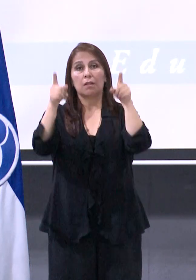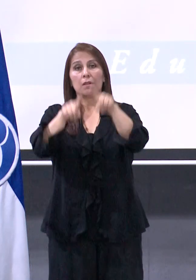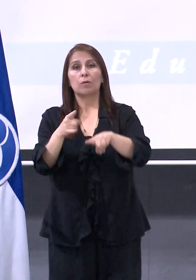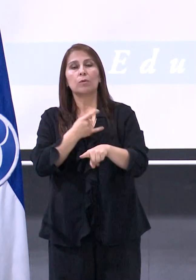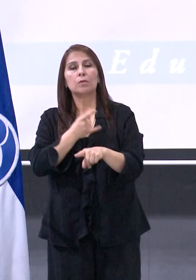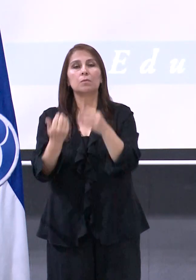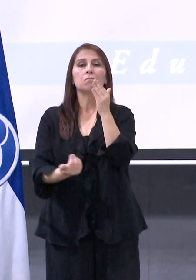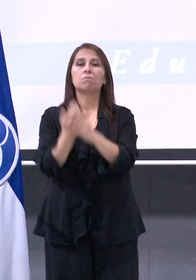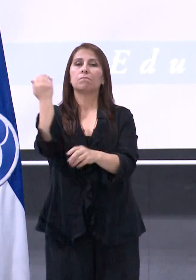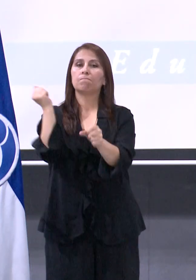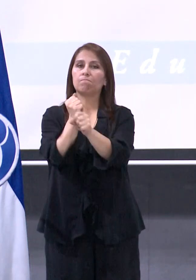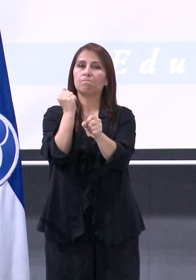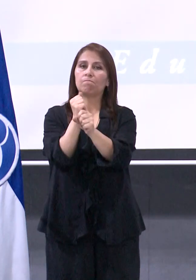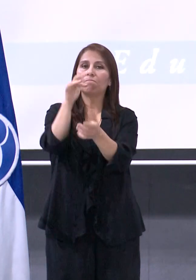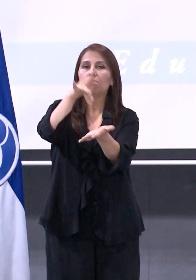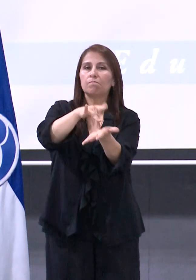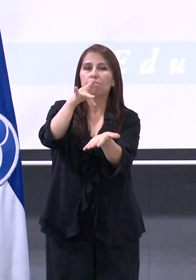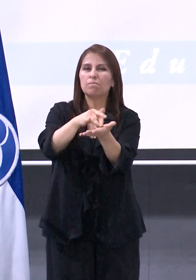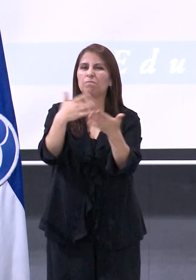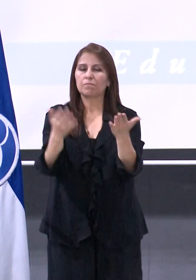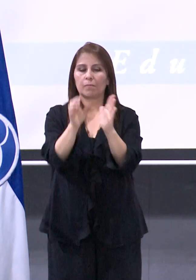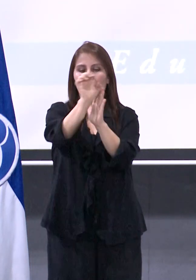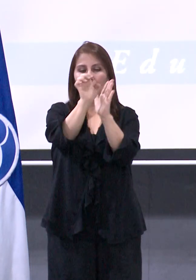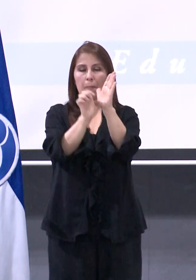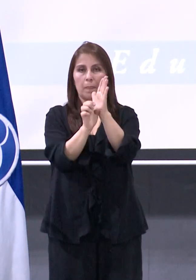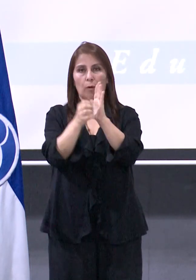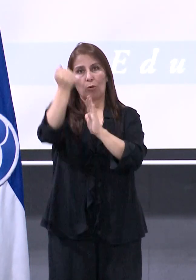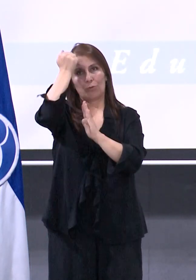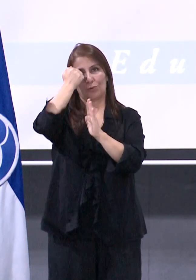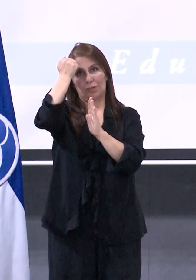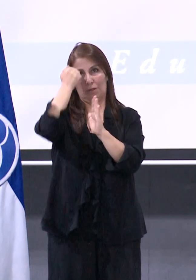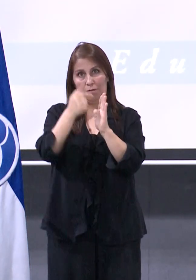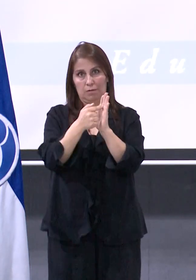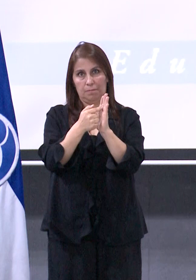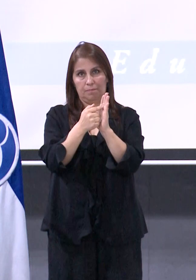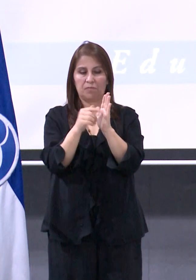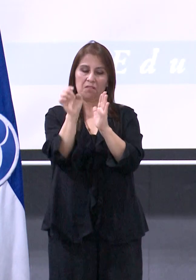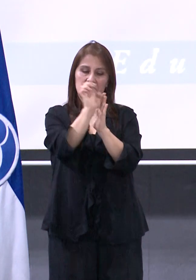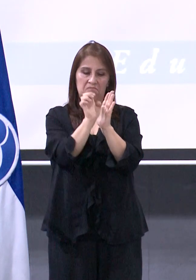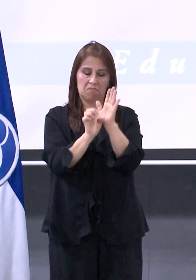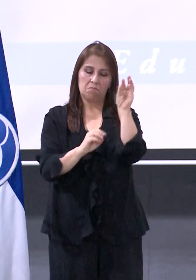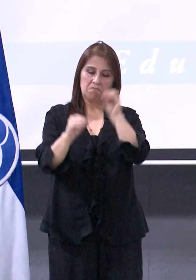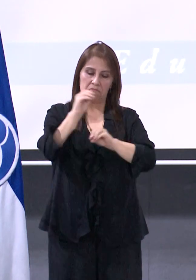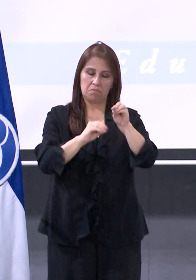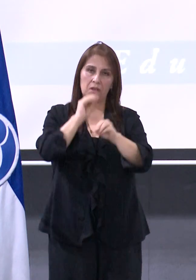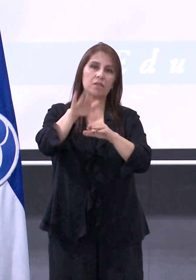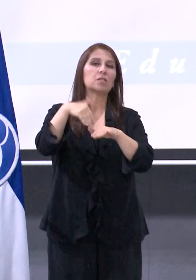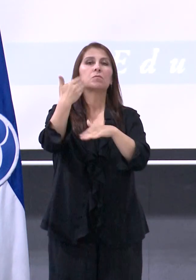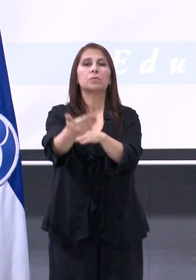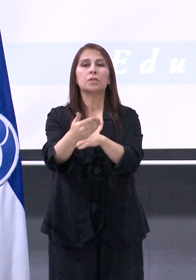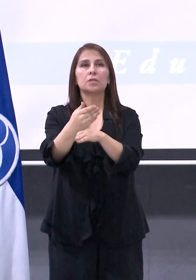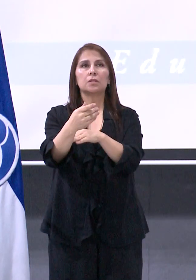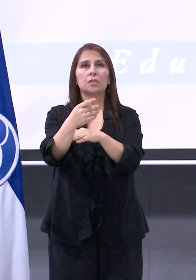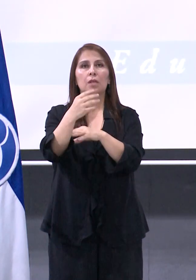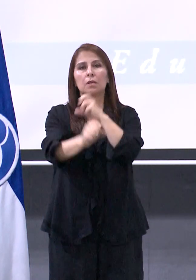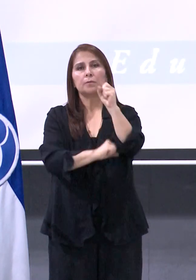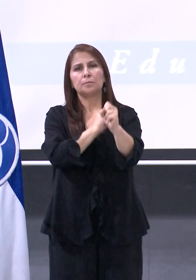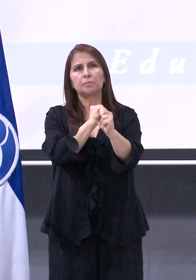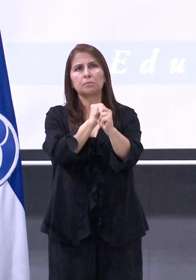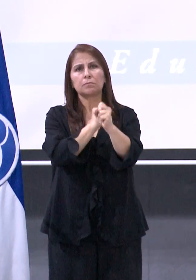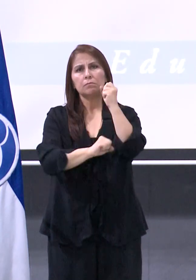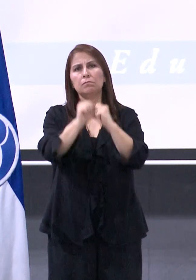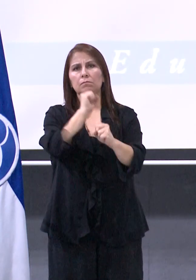en la construcción del estatuto docente que después se va a consolidar más adelante en la década el